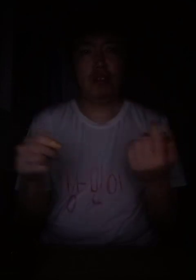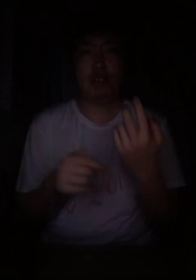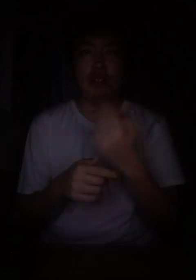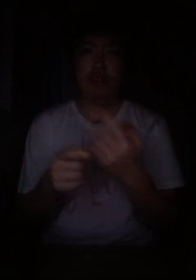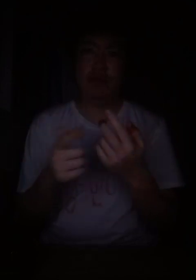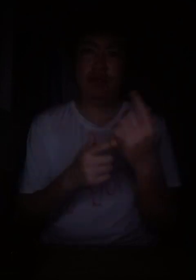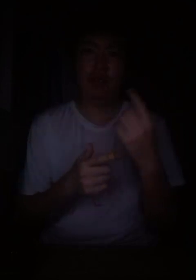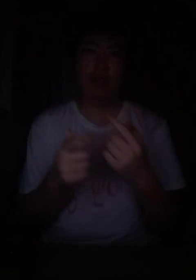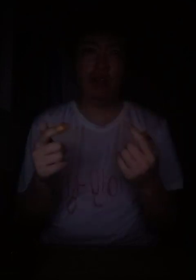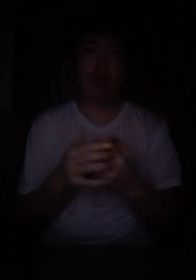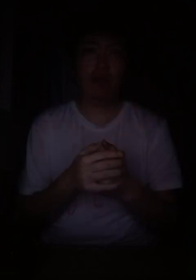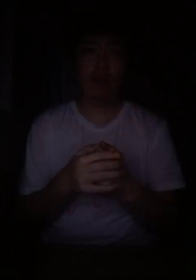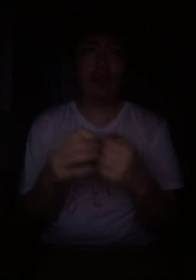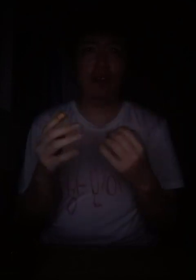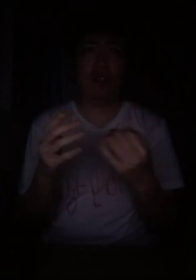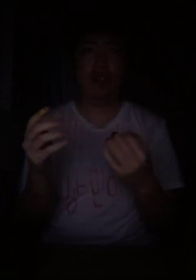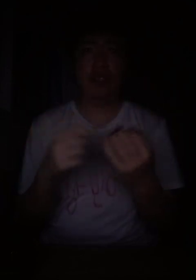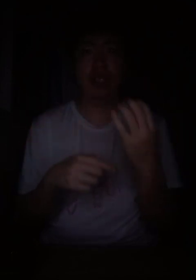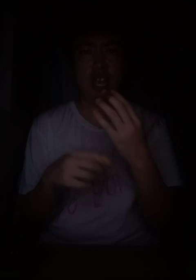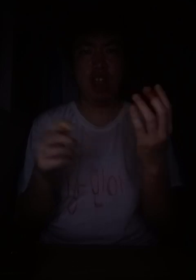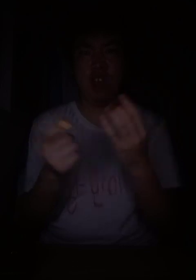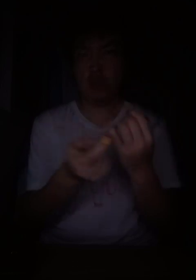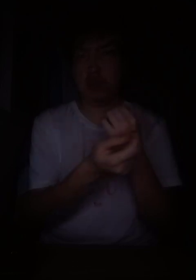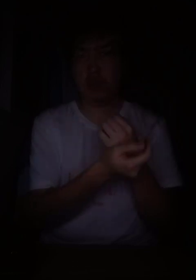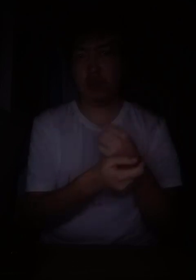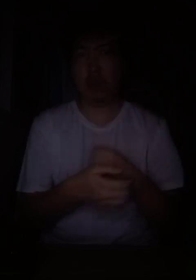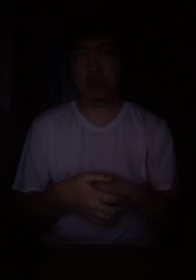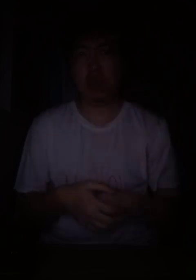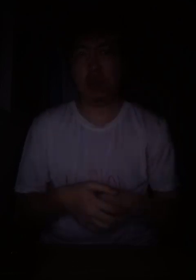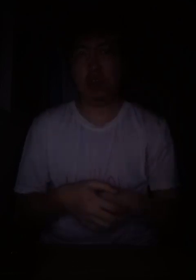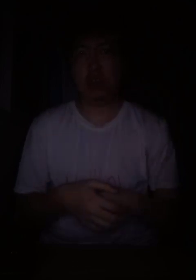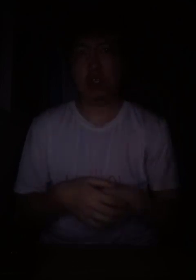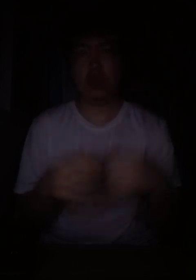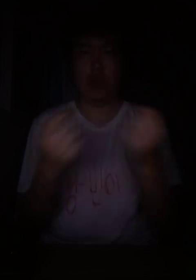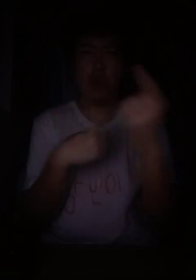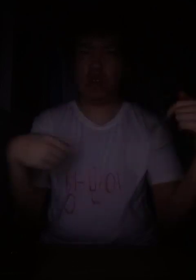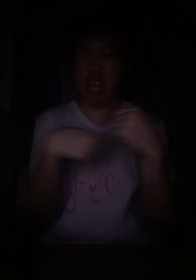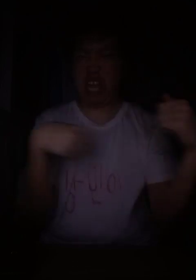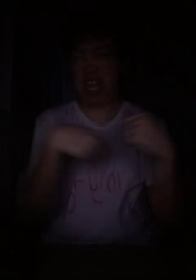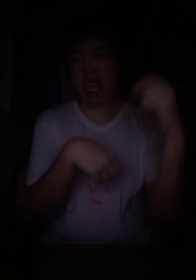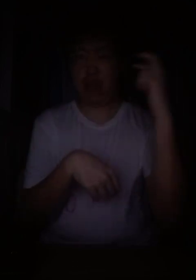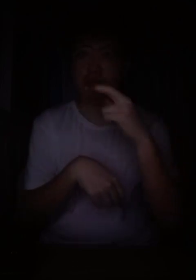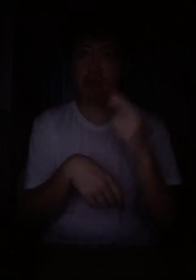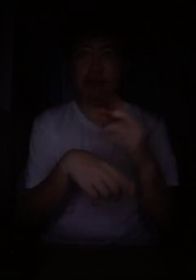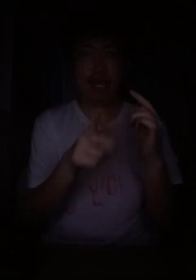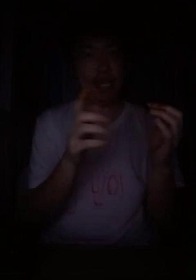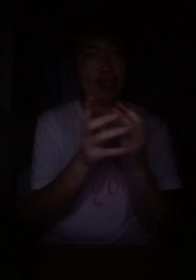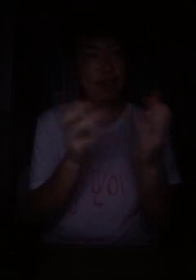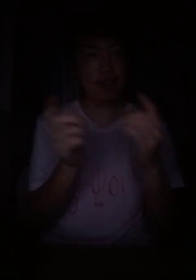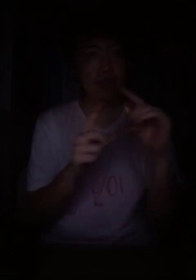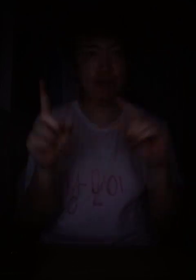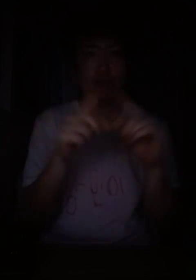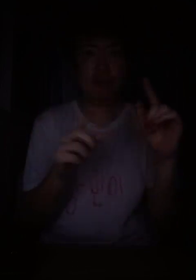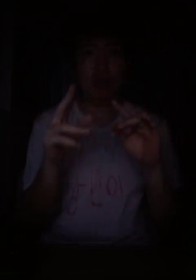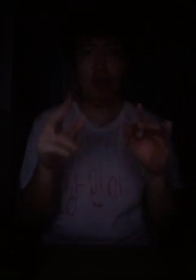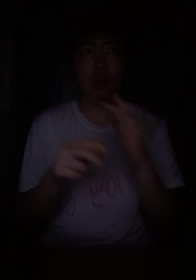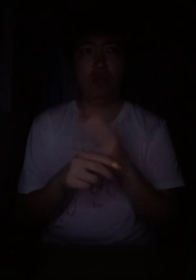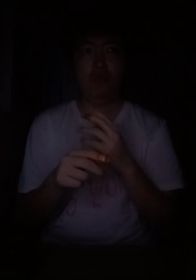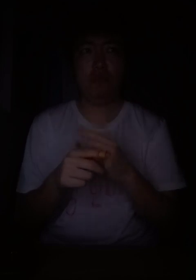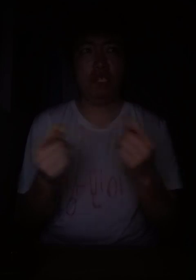벌여 모두 59개 업체를 적발했습니다. 동물학대가 6건, 무허가 동물 생산업이 8건, 등록하지